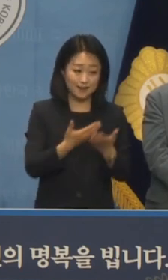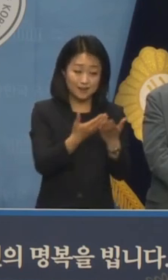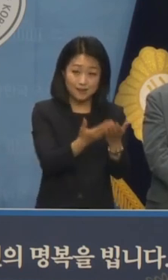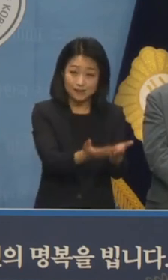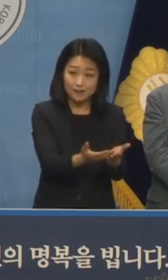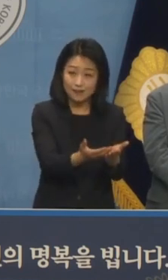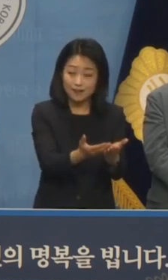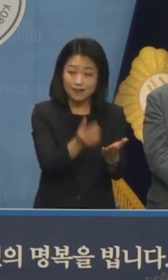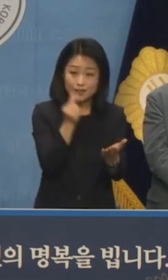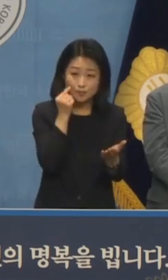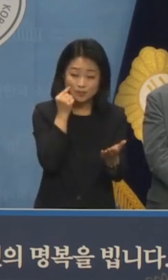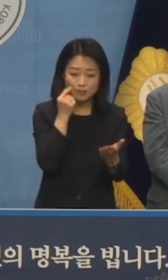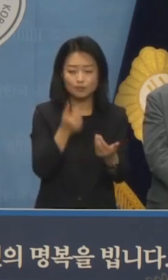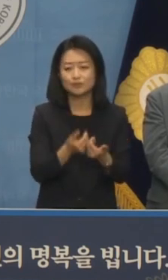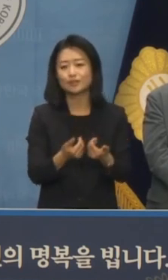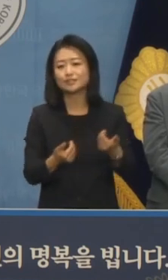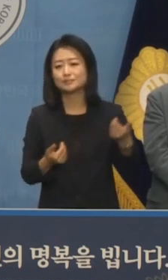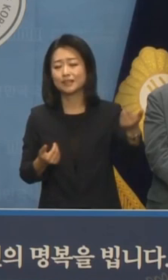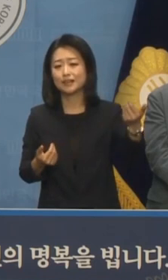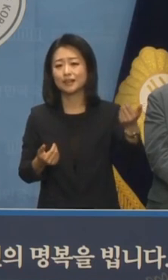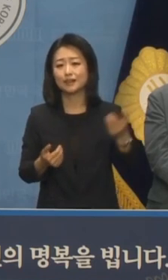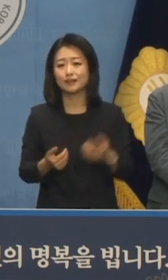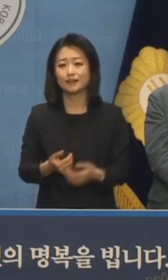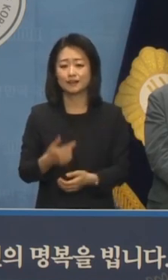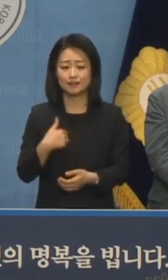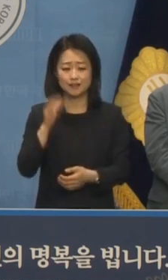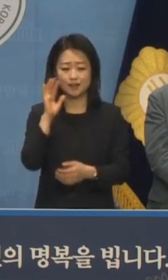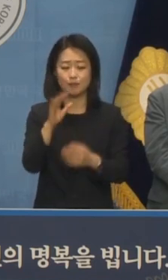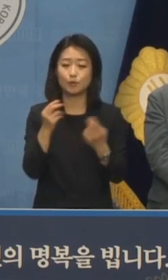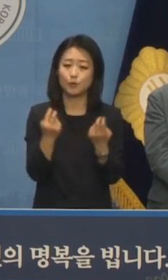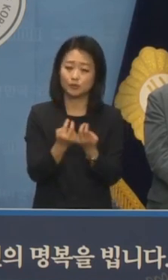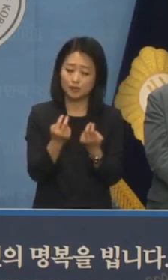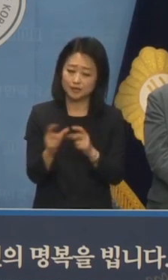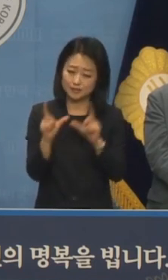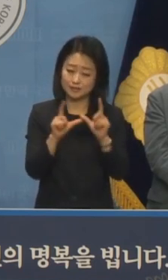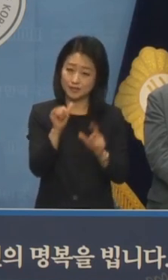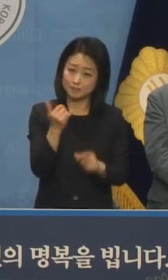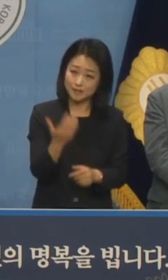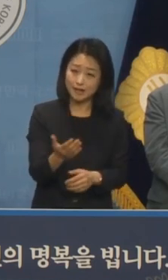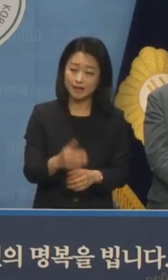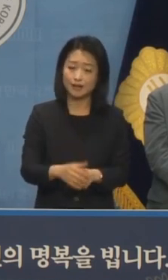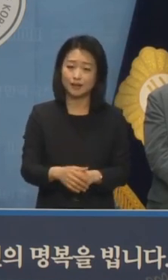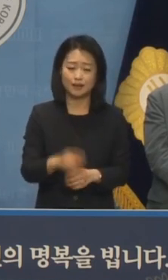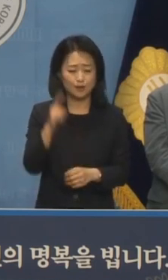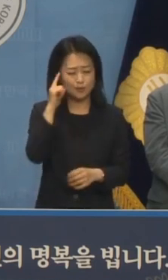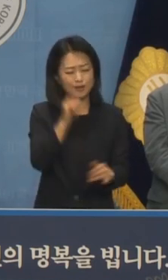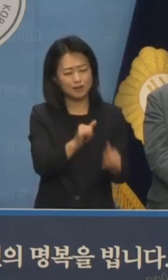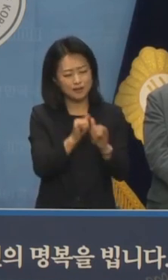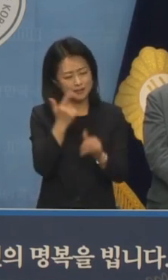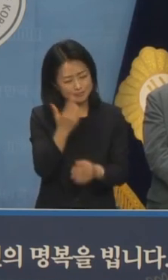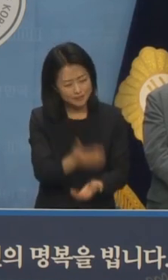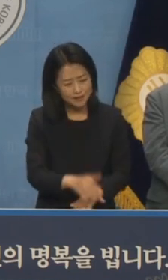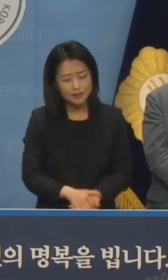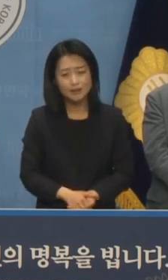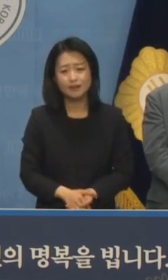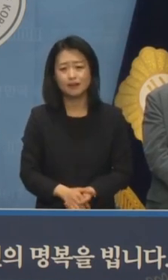곁을 떠나면 저보고 어떻게 하라는 겁니까? 꼭 그래야만 했습니까?